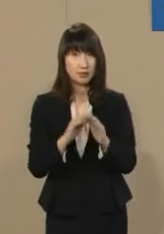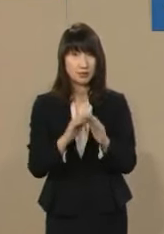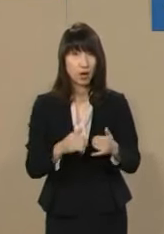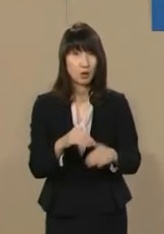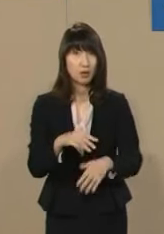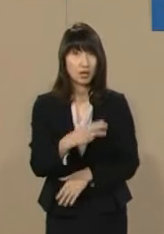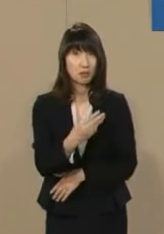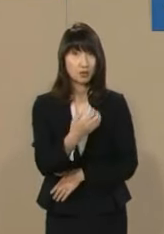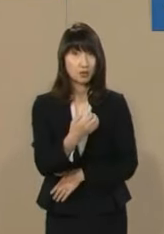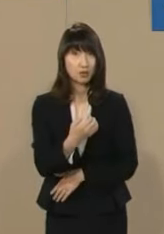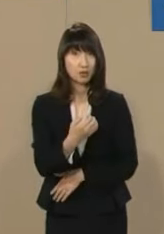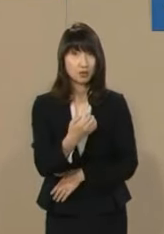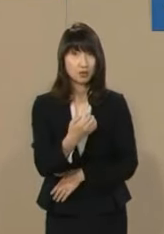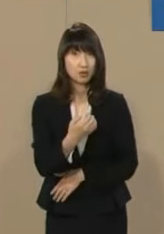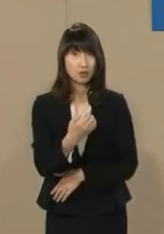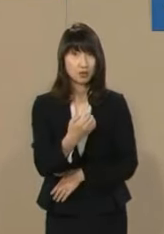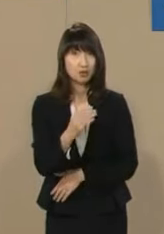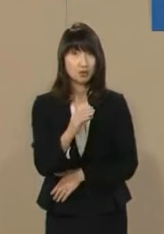者